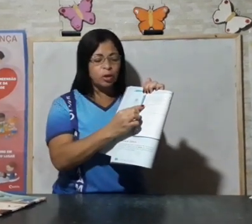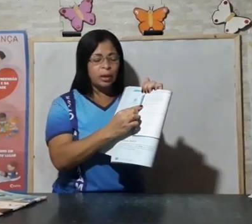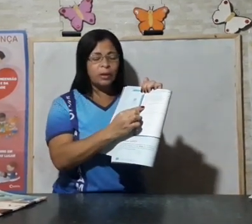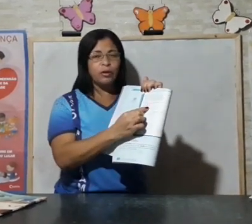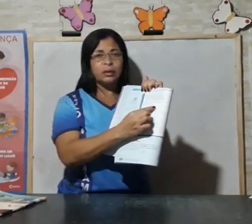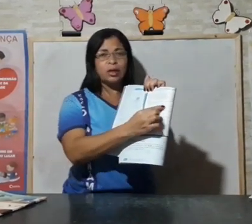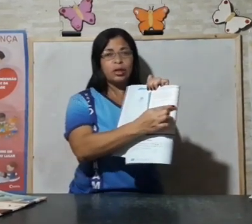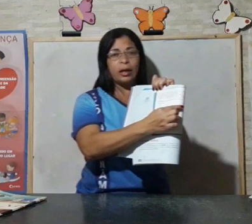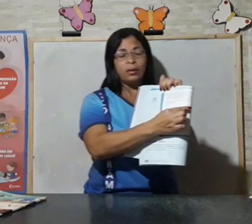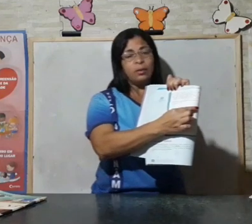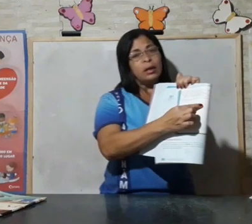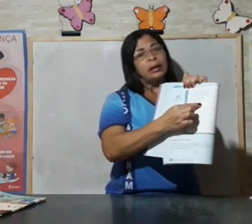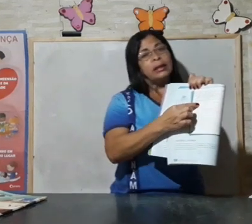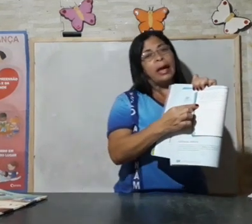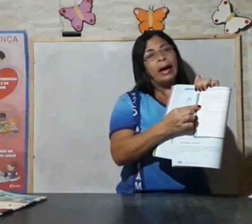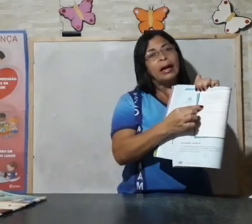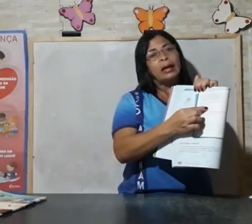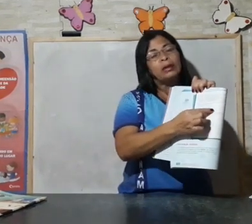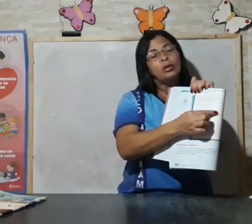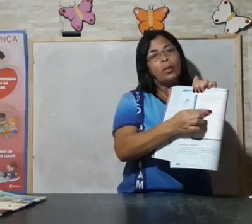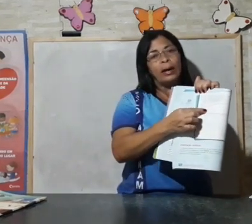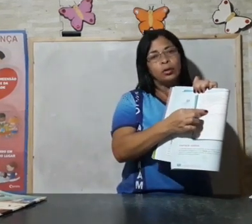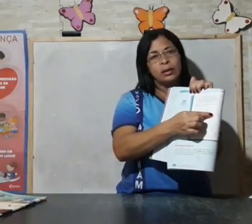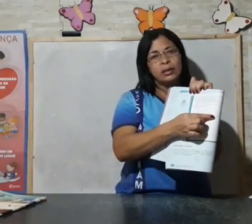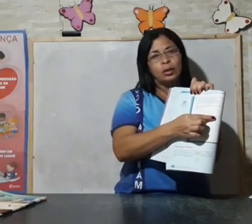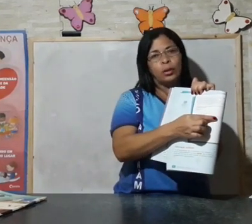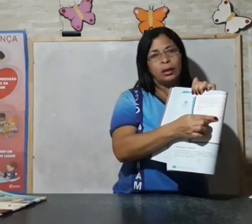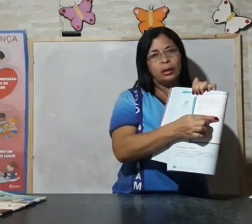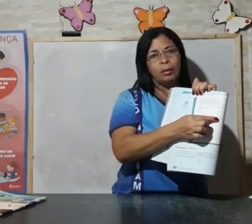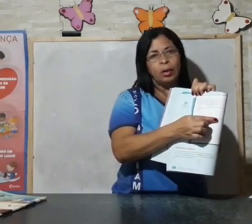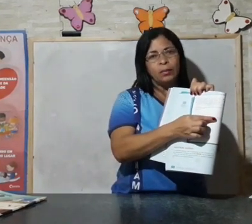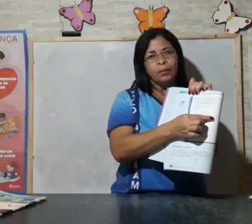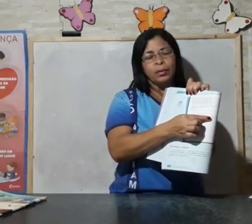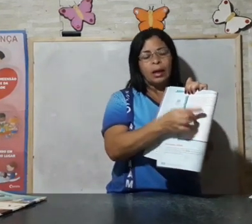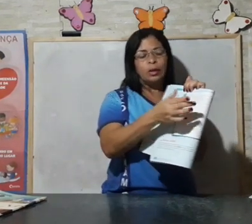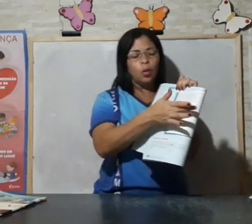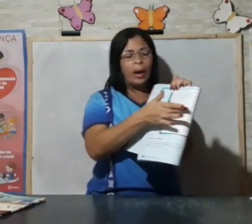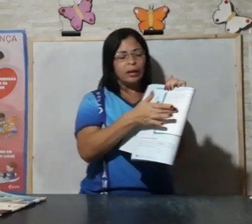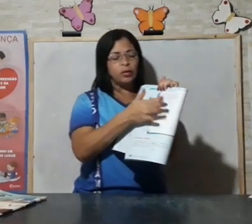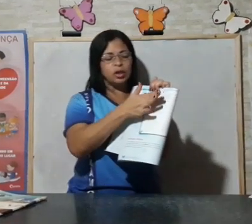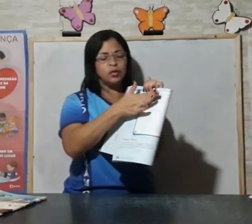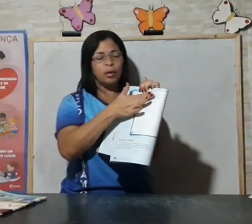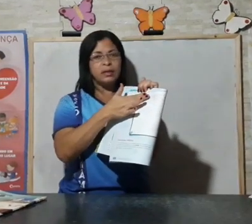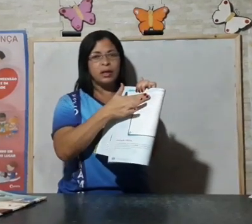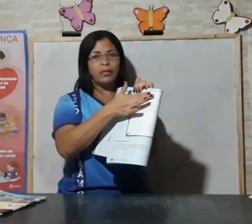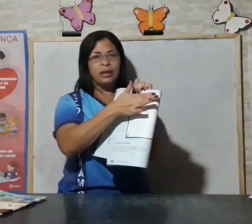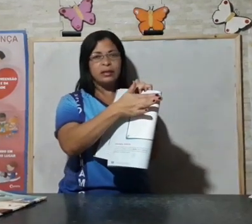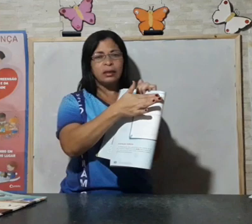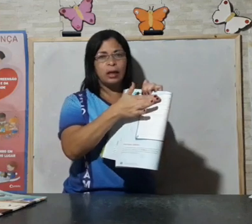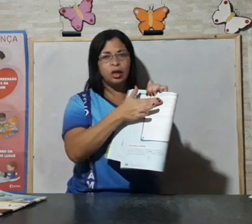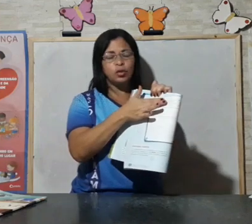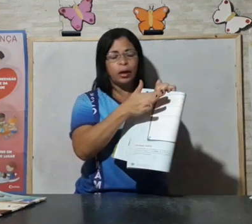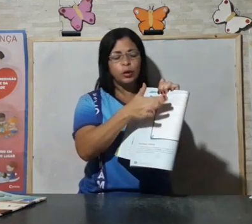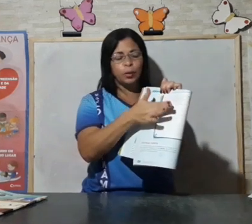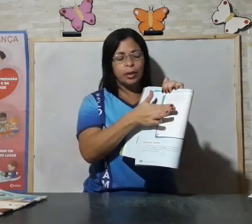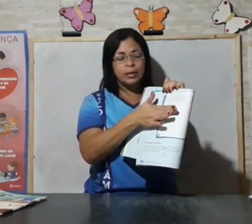que vocês deram no quarto quesito aqui, tá bom? No quarto, vocês vão observar esse texto, responder esse